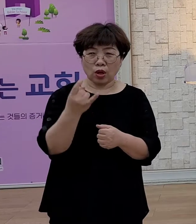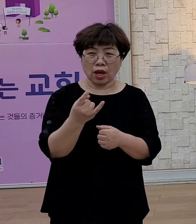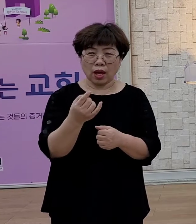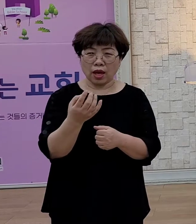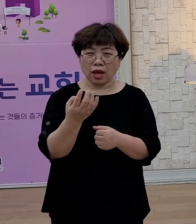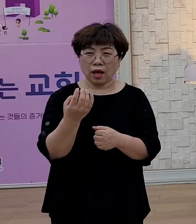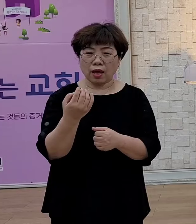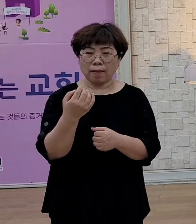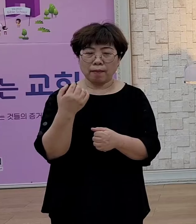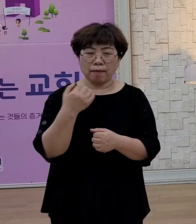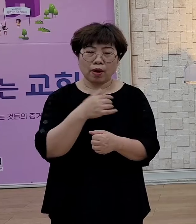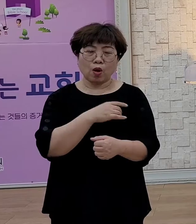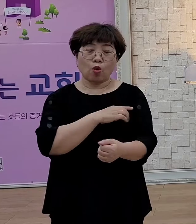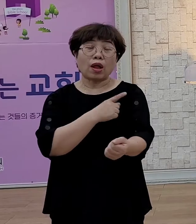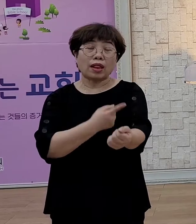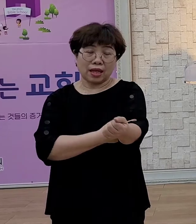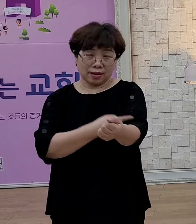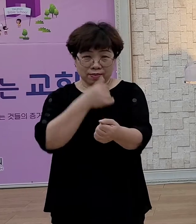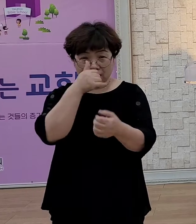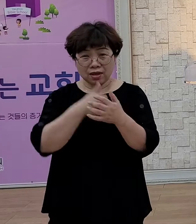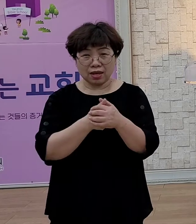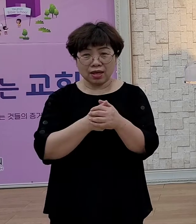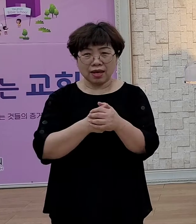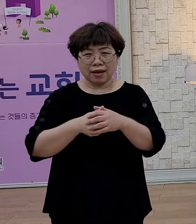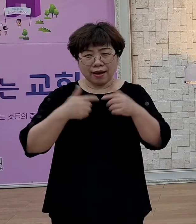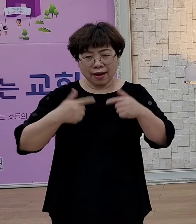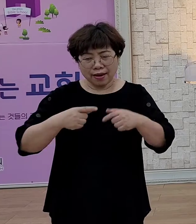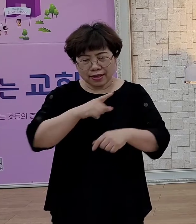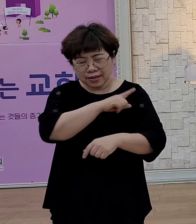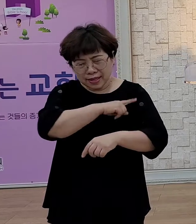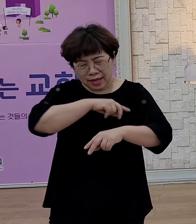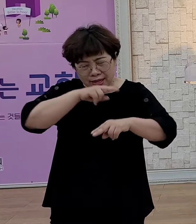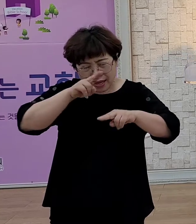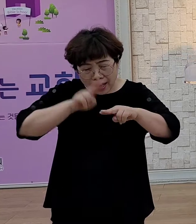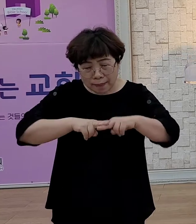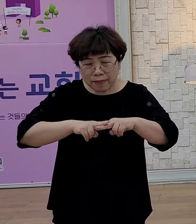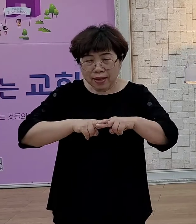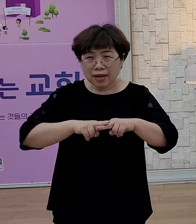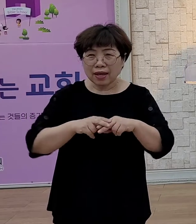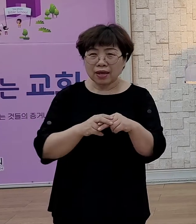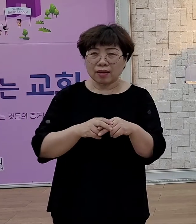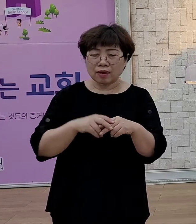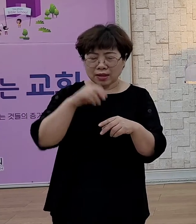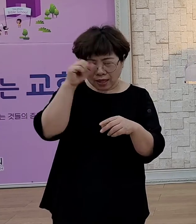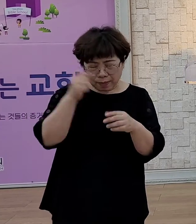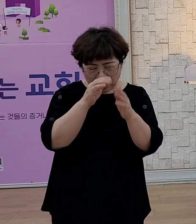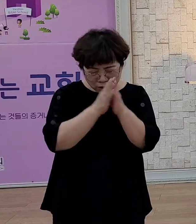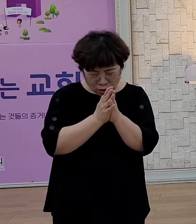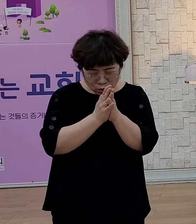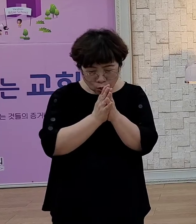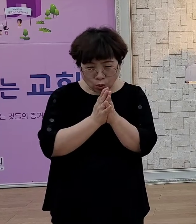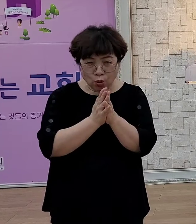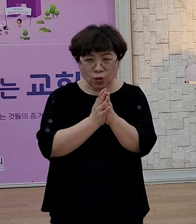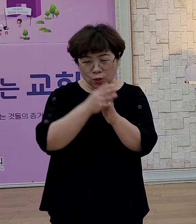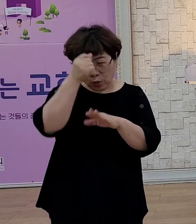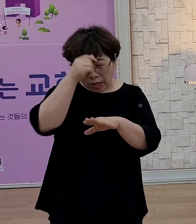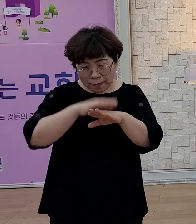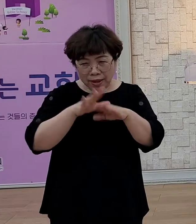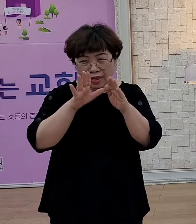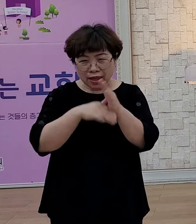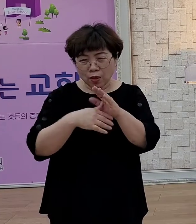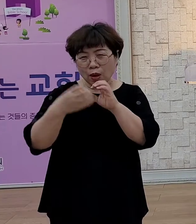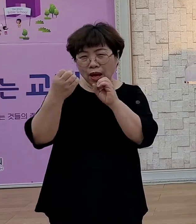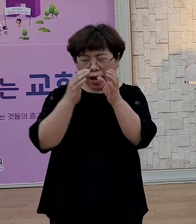제가 참 좋아했어요. 왜? 항상 맨 앞에 앉으셔서 새벽 기도도 그 자리, 모든 예배 때 항상 아멘, 아멘.